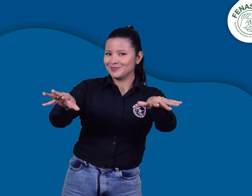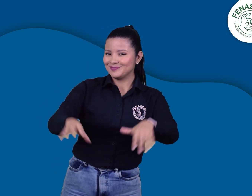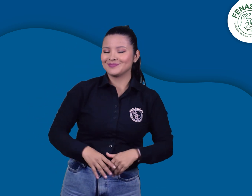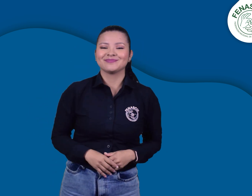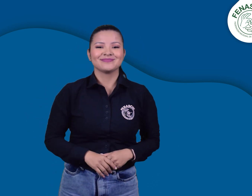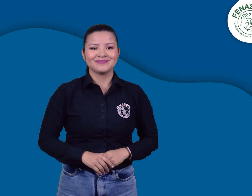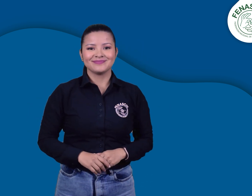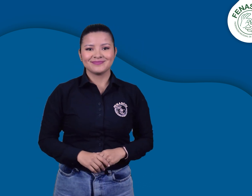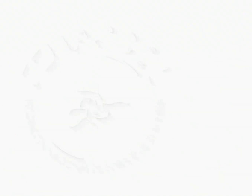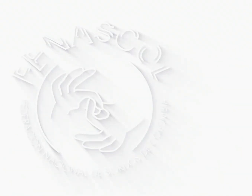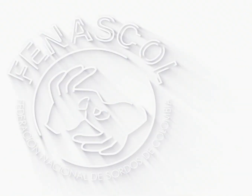Pronto seguiremos publicando.